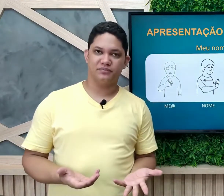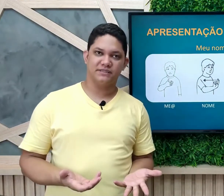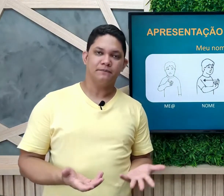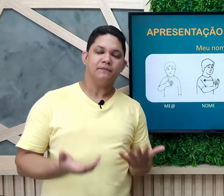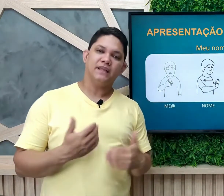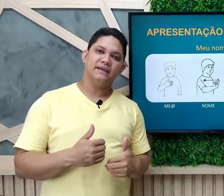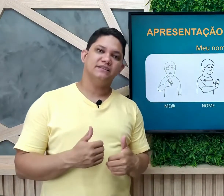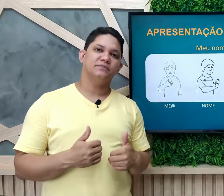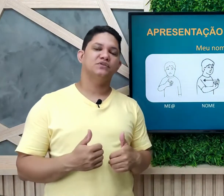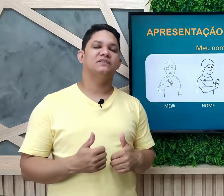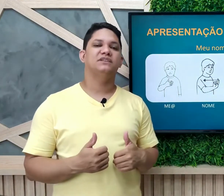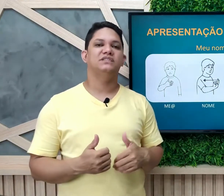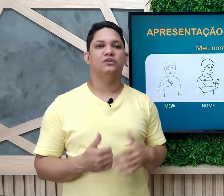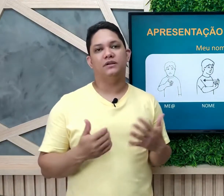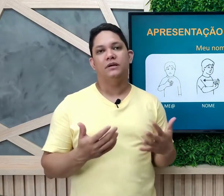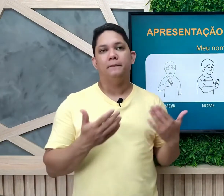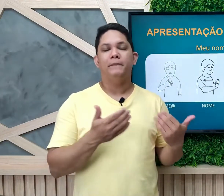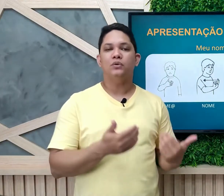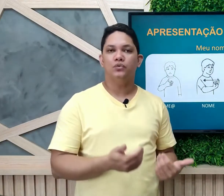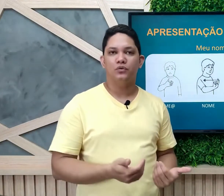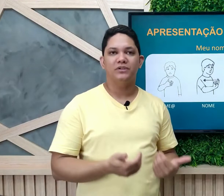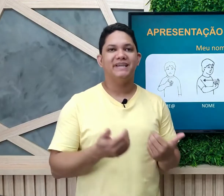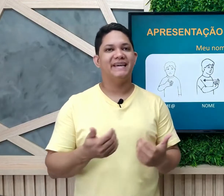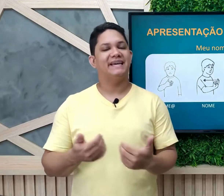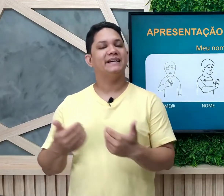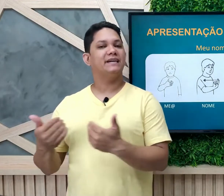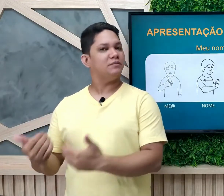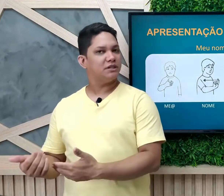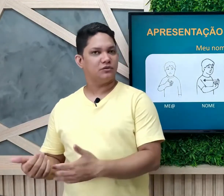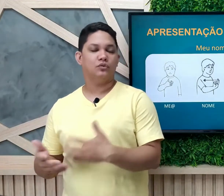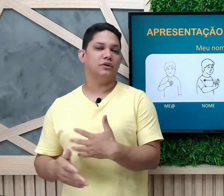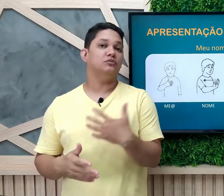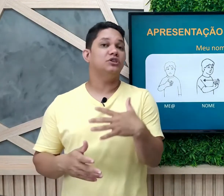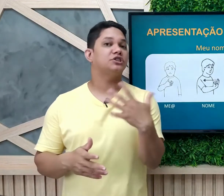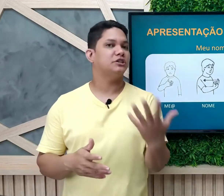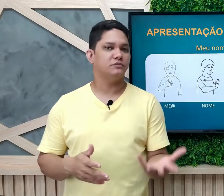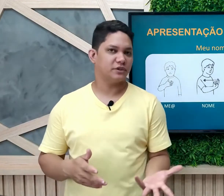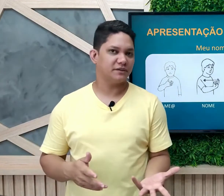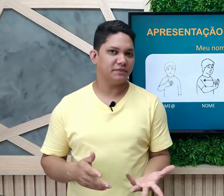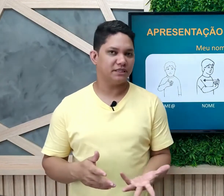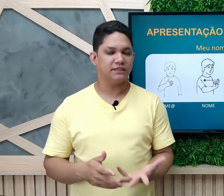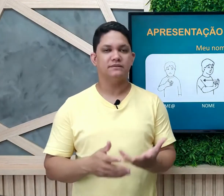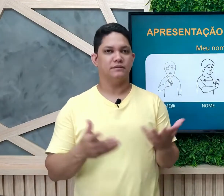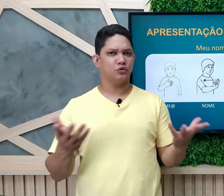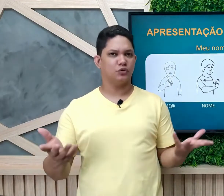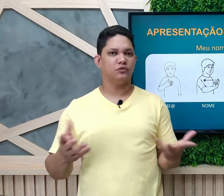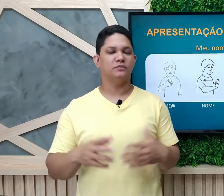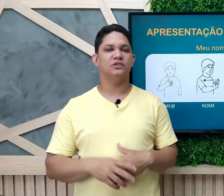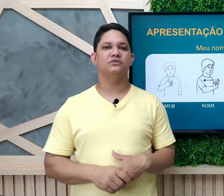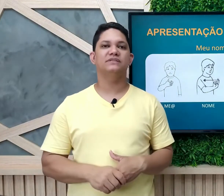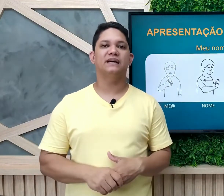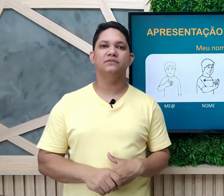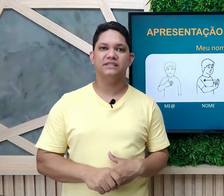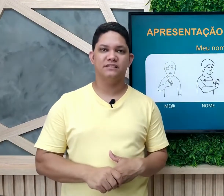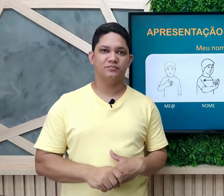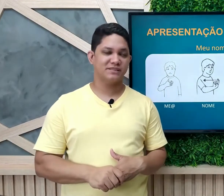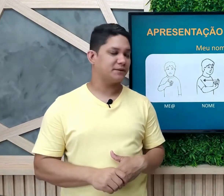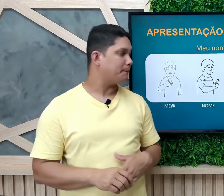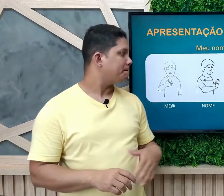Libras. E aí essa pessoa ela vai dizer, olha, meu nome é Camila, ou eu me chamo Camila. É muito comum também nós usarmos essa expressão.